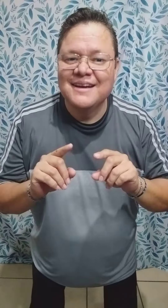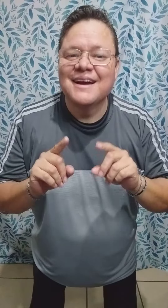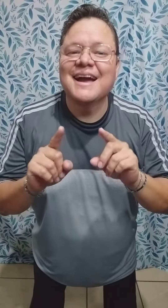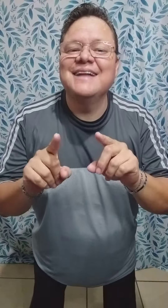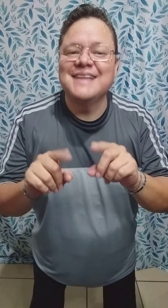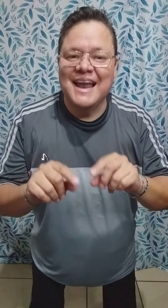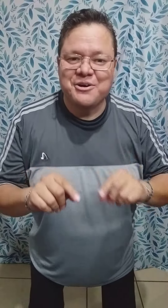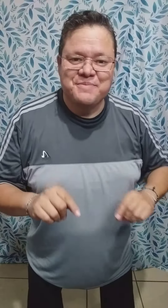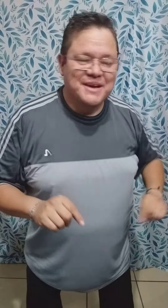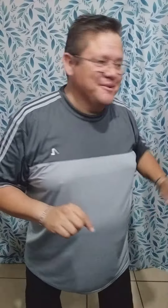¡Cántala conmigo!